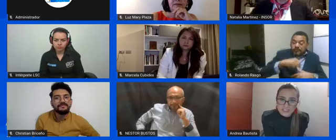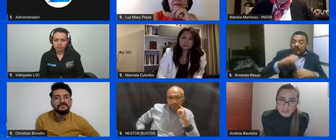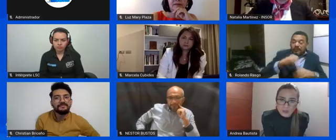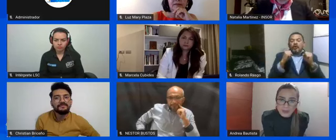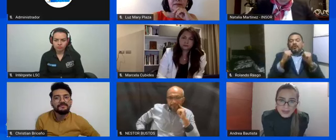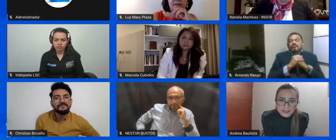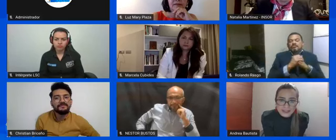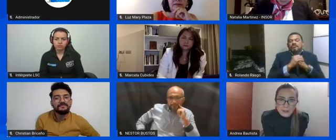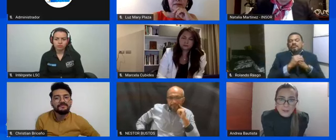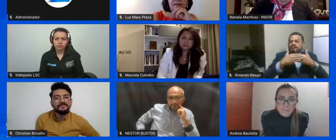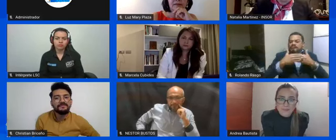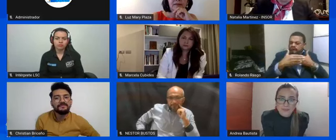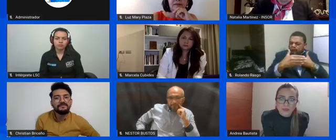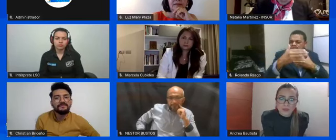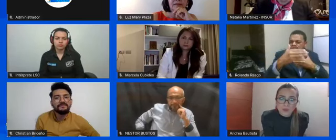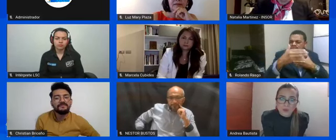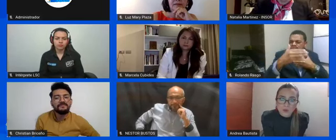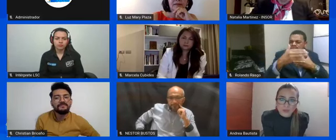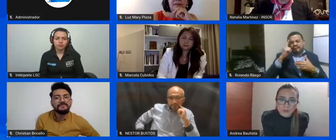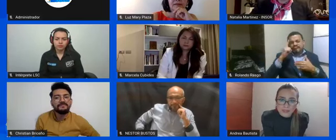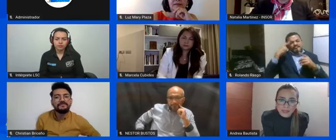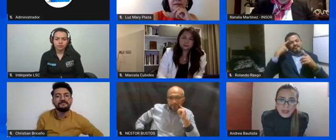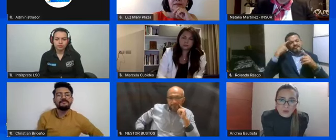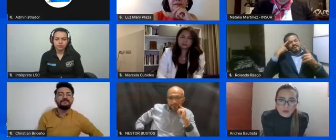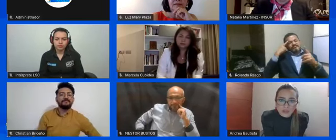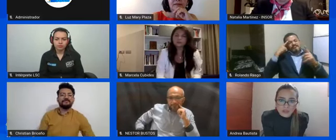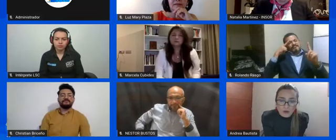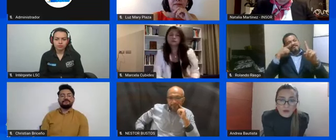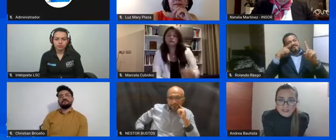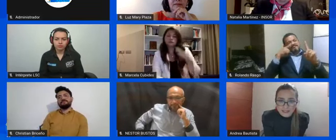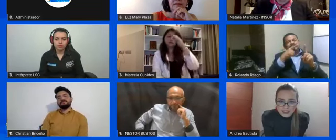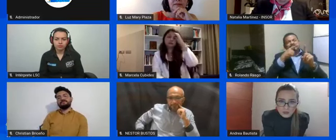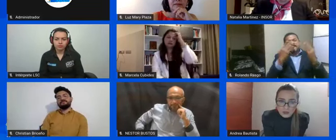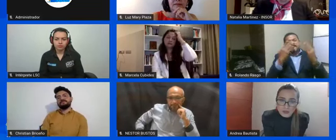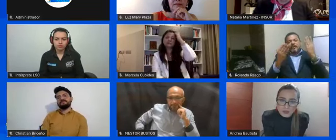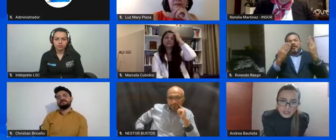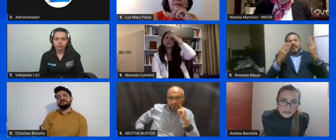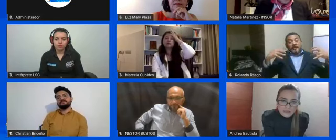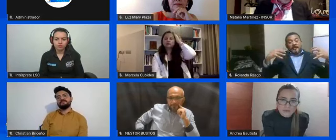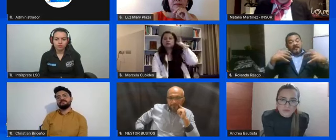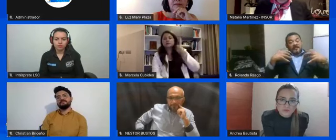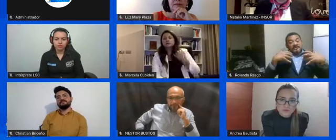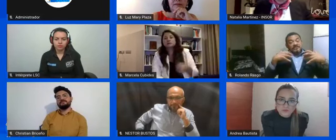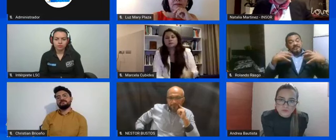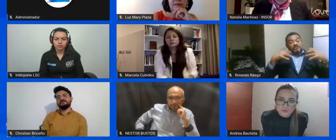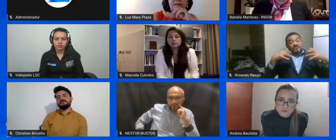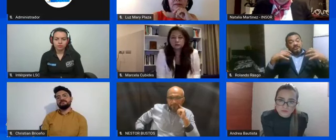Soy de Valledupar. Cuando vine a Bogotá o desde que estoy en Bogotá,